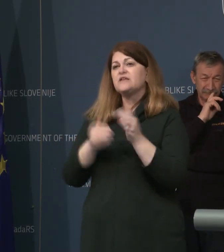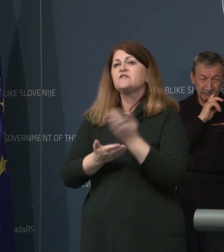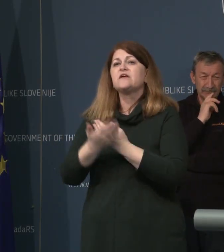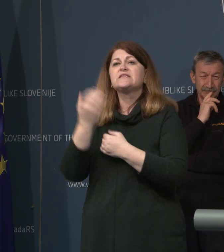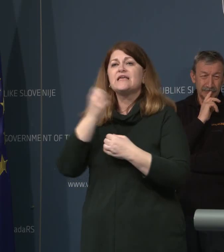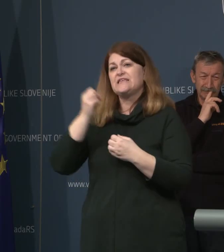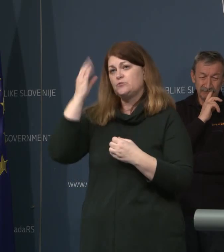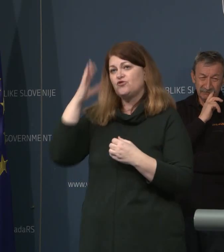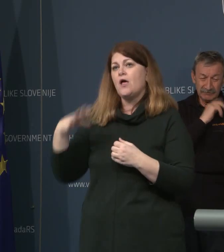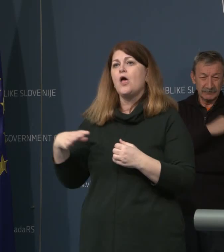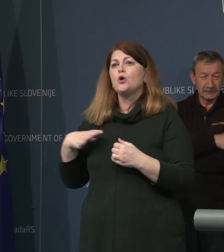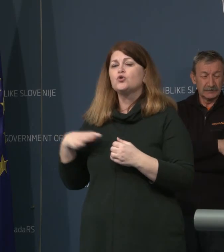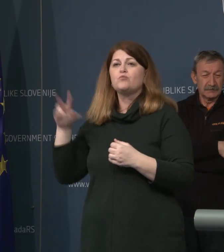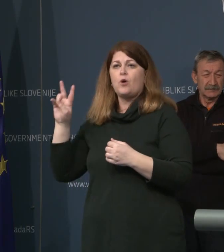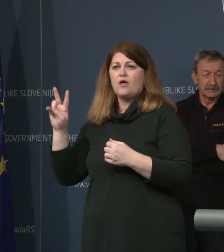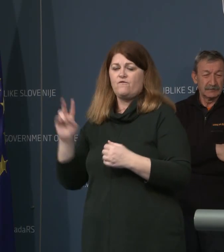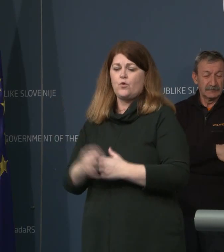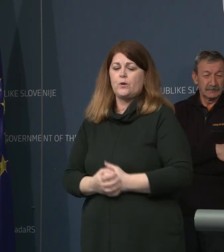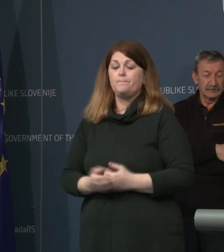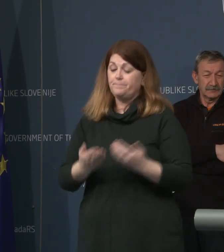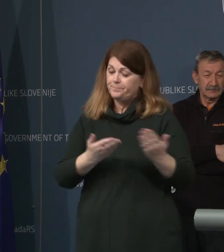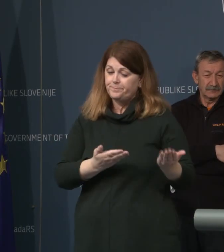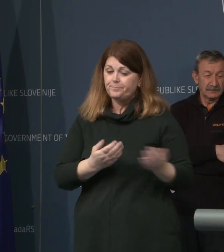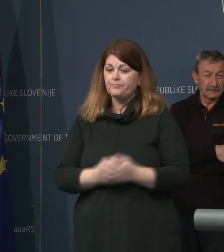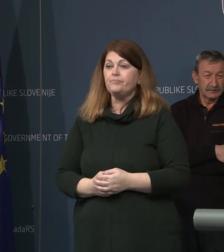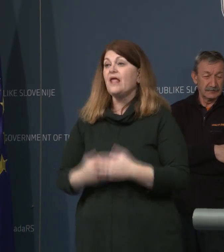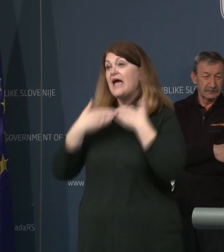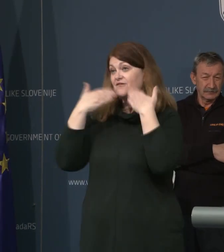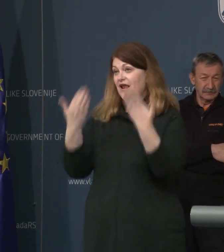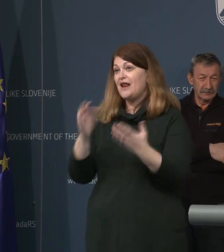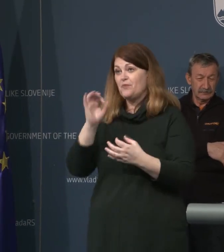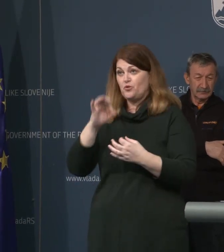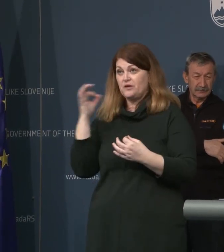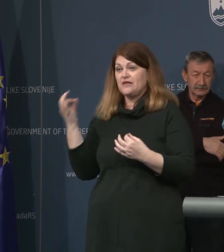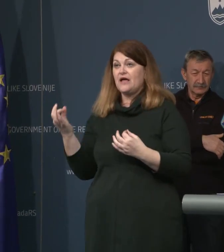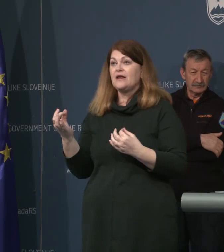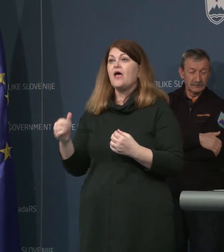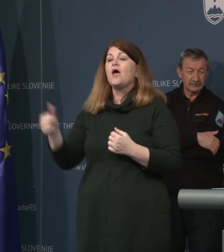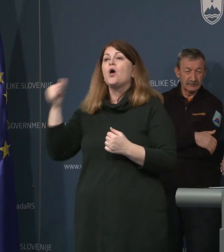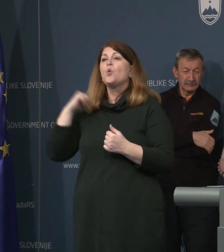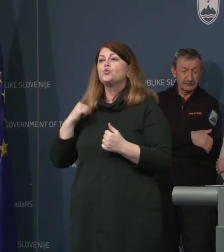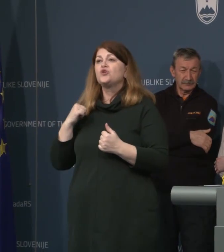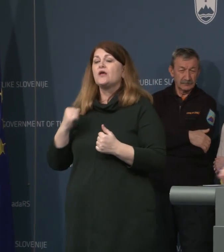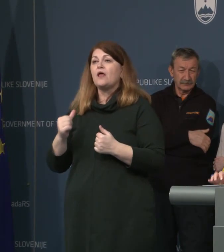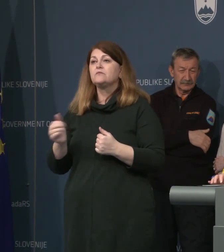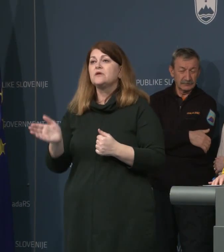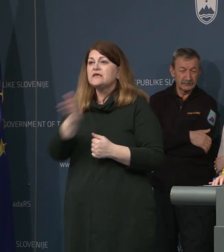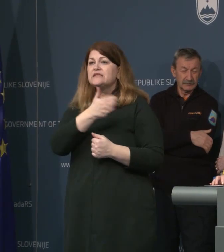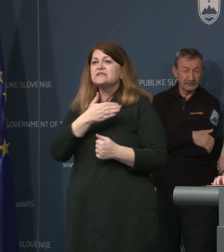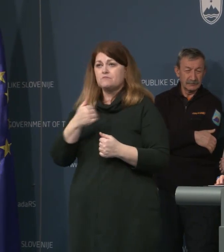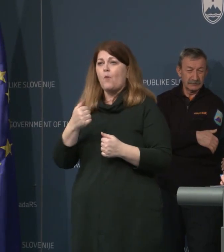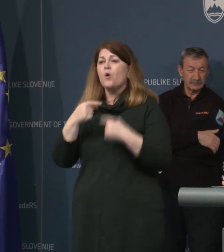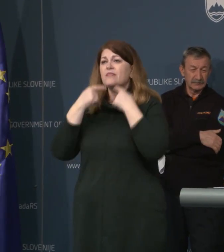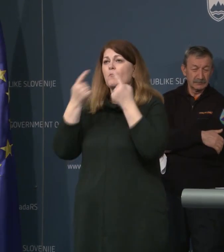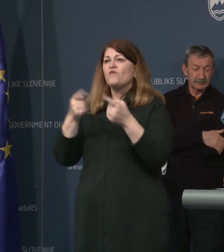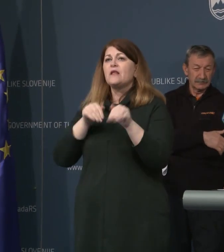za izobraževanje, gospa Martina Buk, izvolite. Hvala lepa, dober dan. Včeraj smo